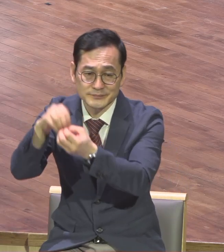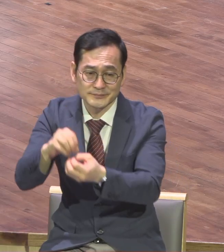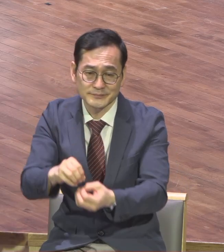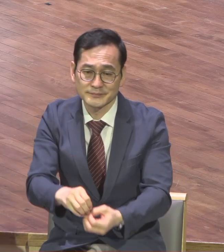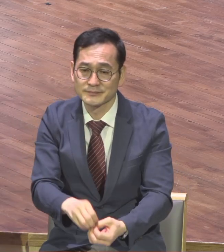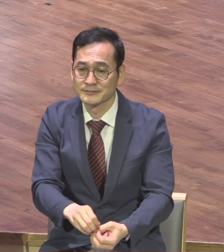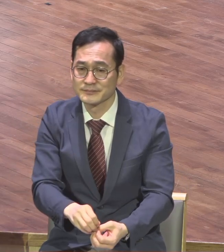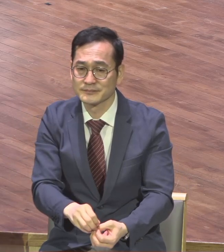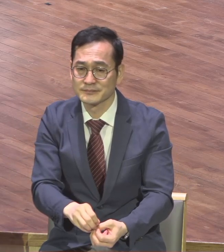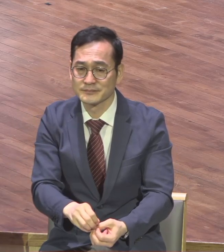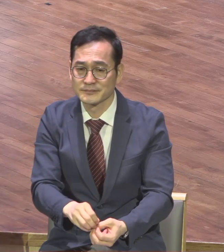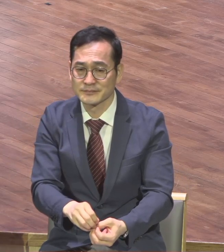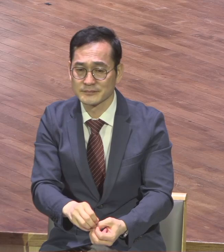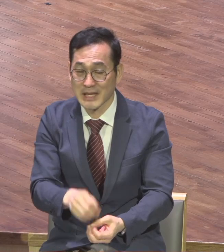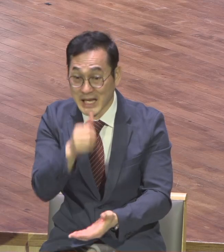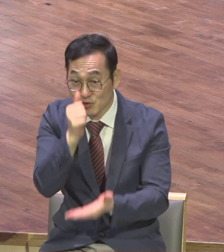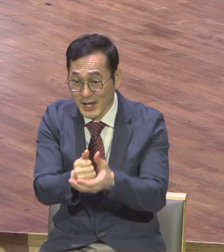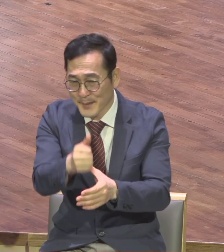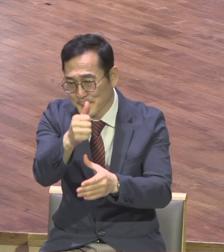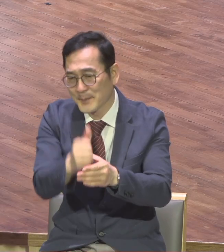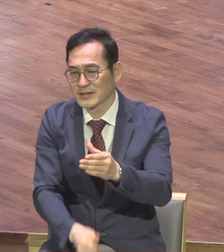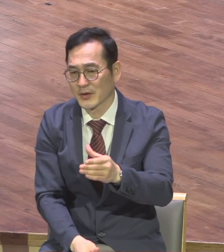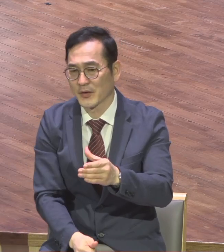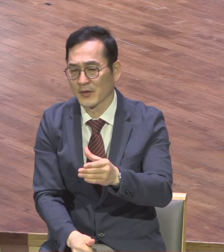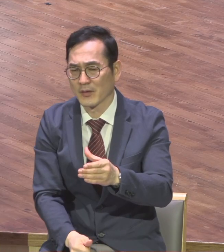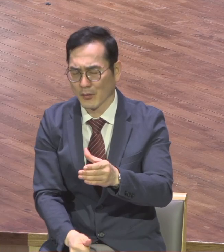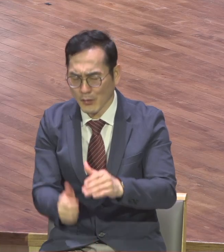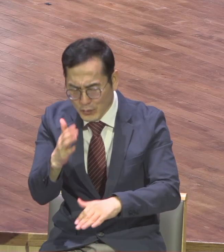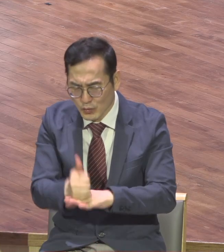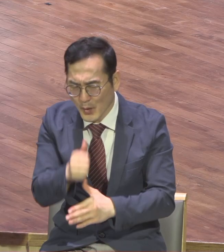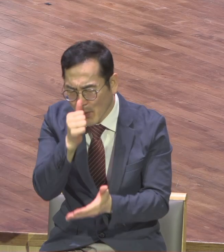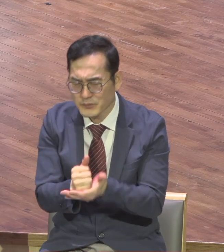있어. 이 문제 속에 빠져 있어. 범죄한 인간.